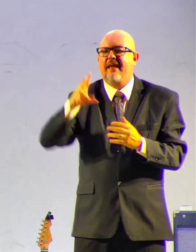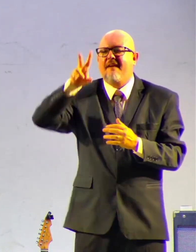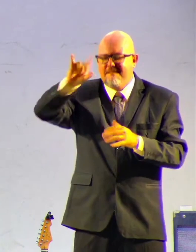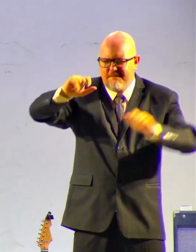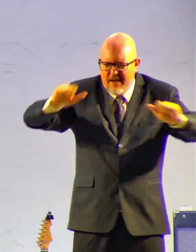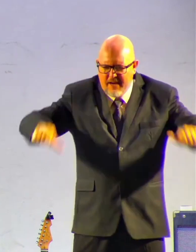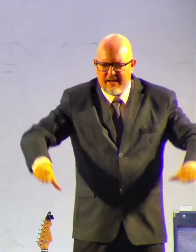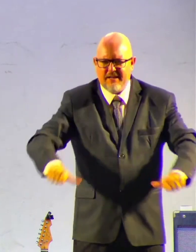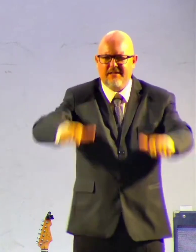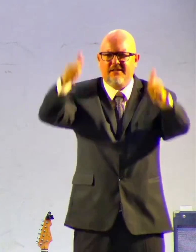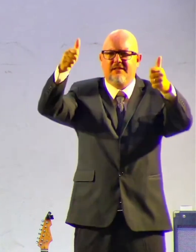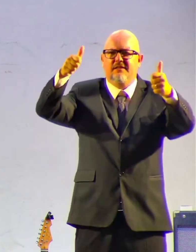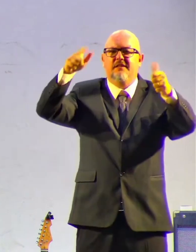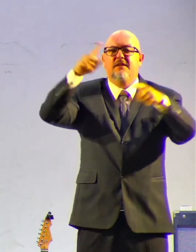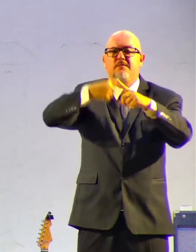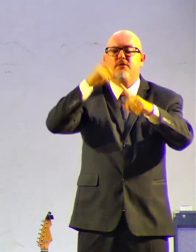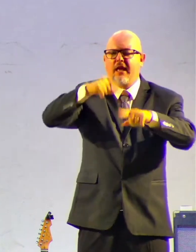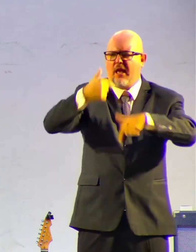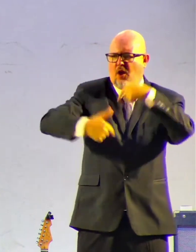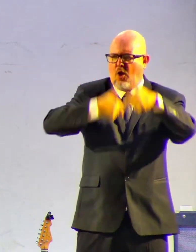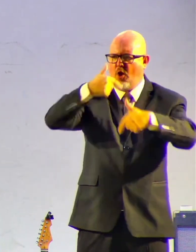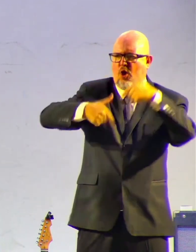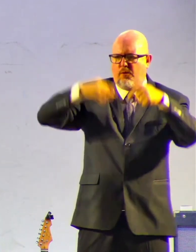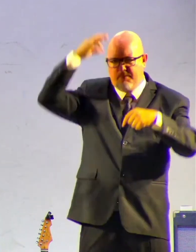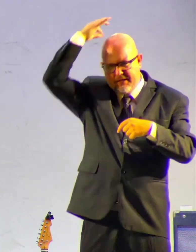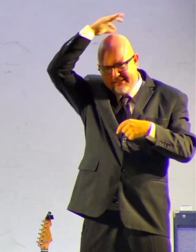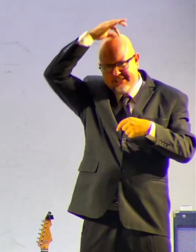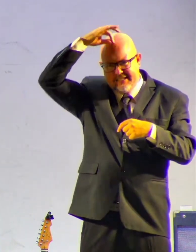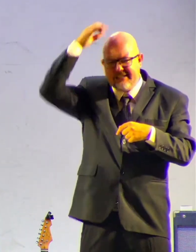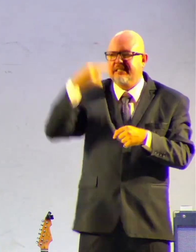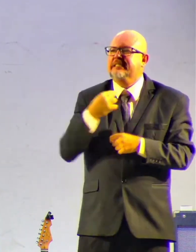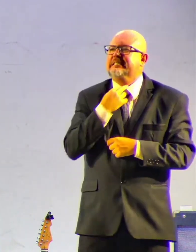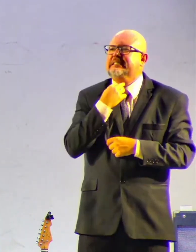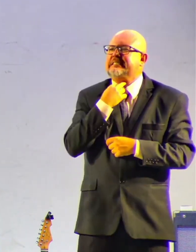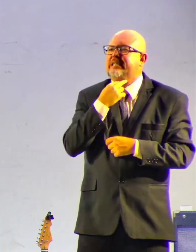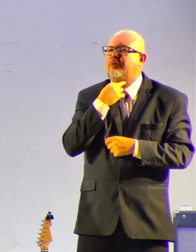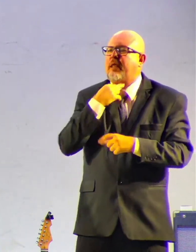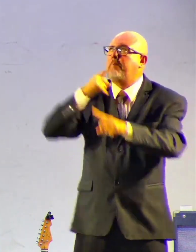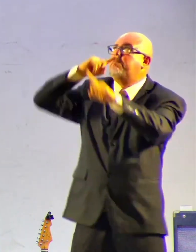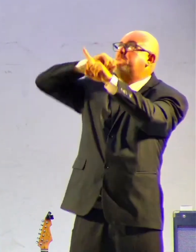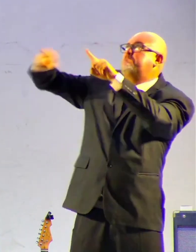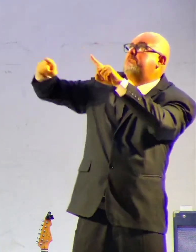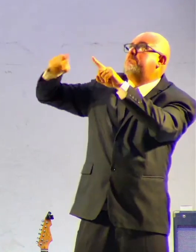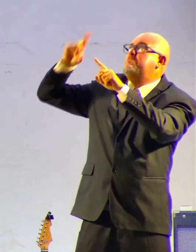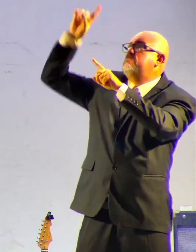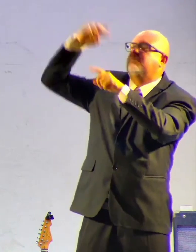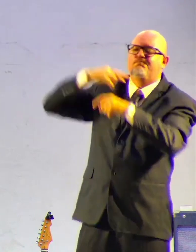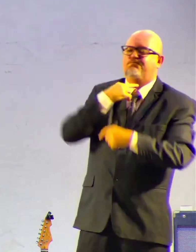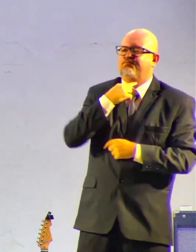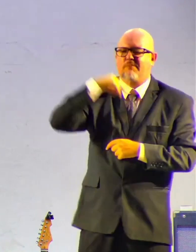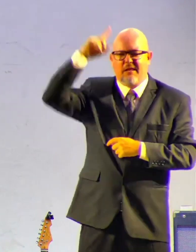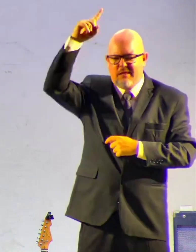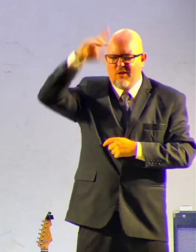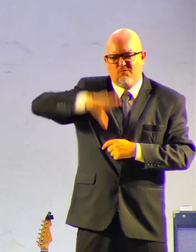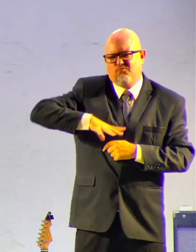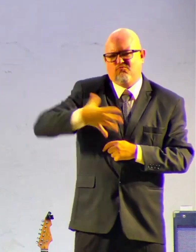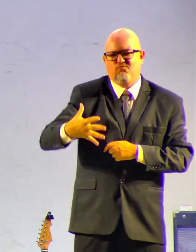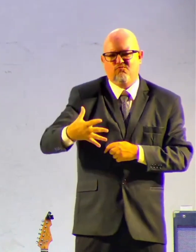vai avançar, porque é obra santa, e ninguém detém os passos desta igreja cheia do Espírito Santo de